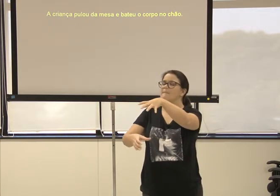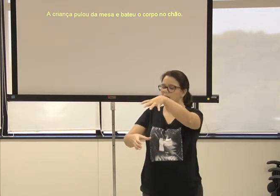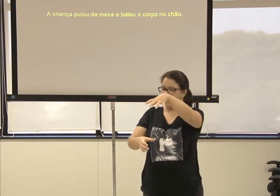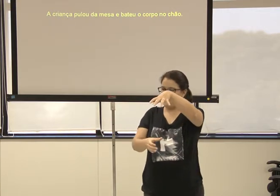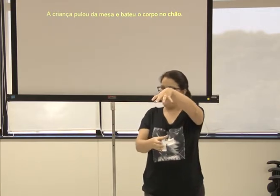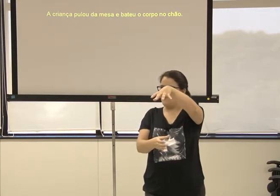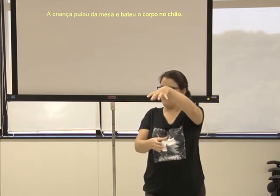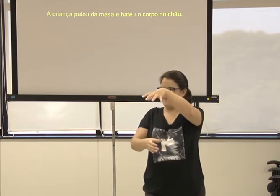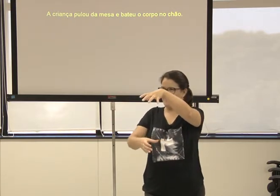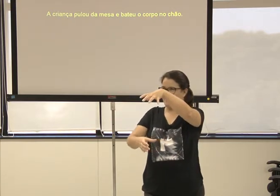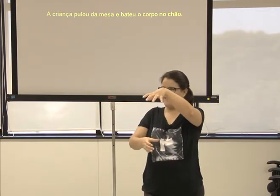Balão.